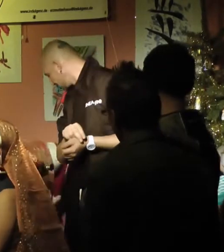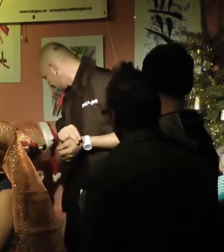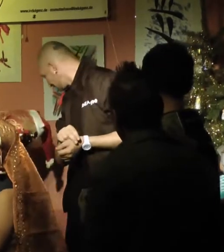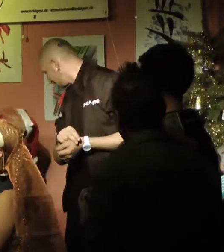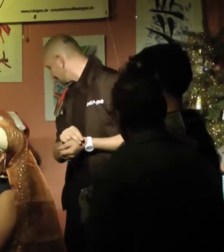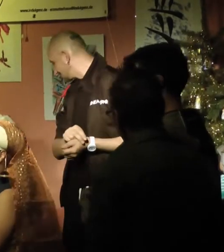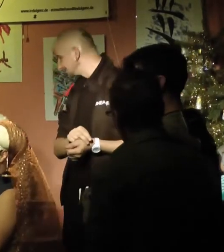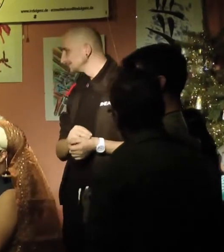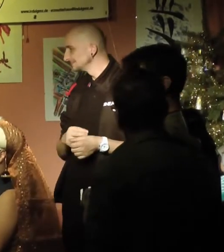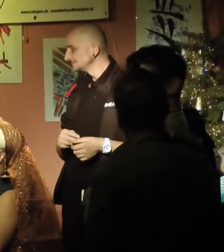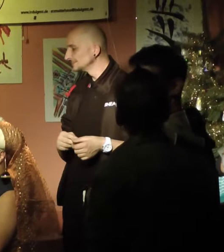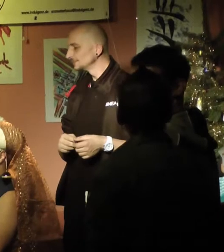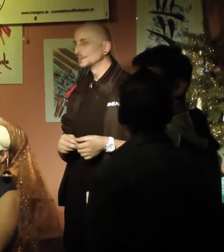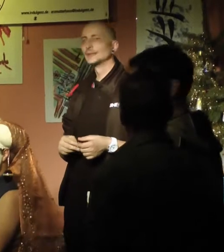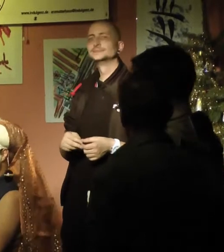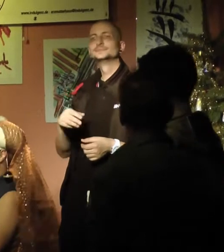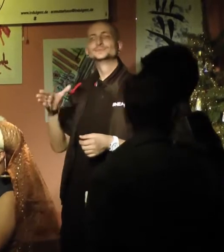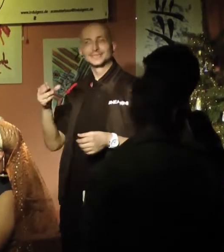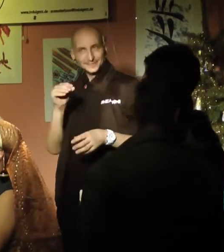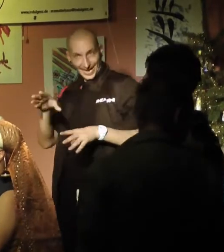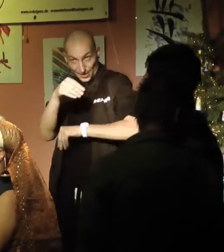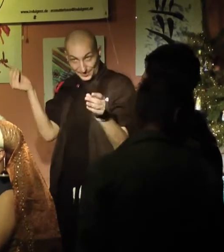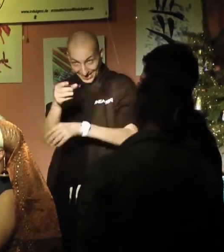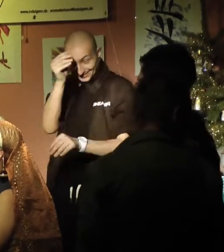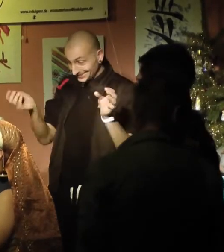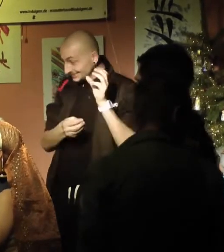Hallo Brian. Brian, lass uns noch mal die Geschenke auspacken.